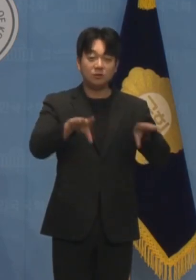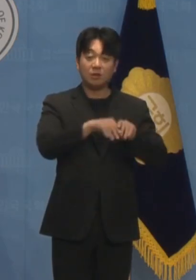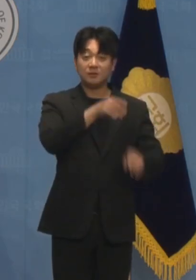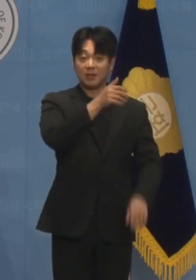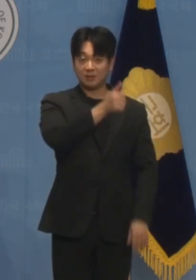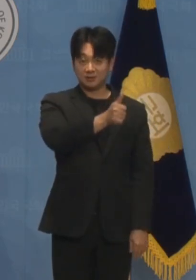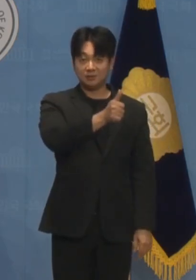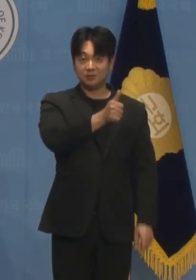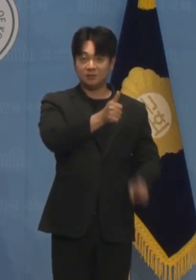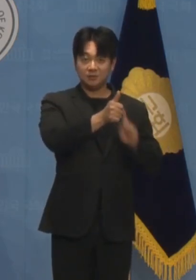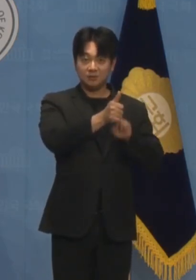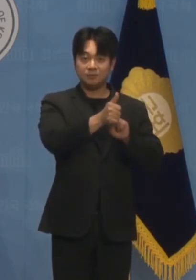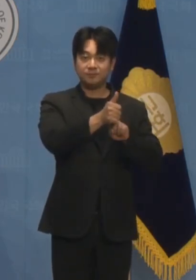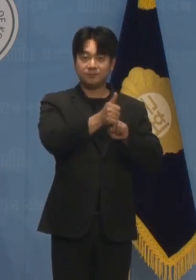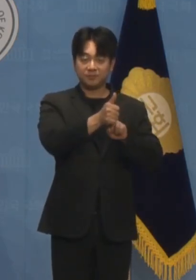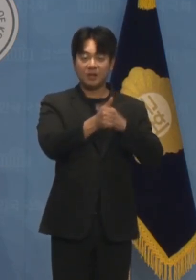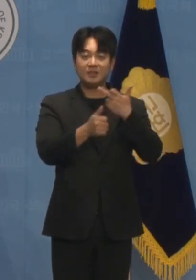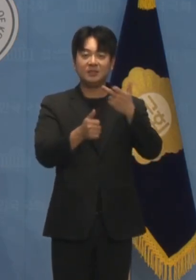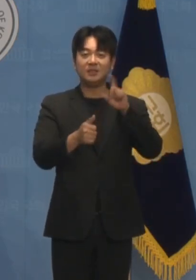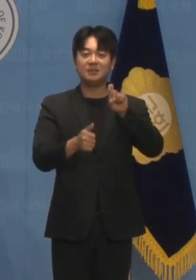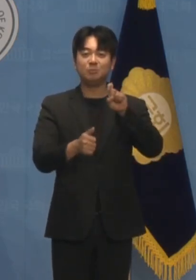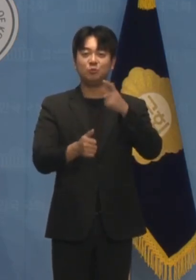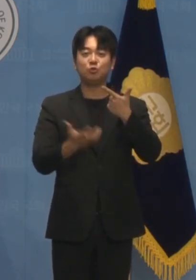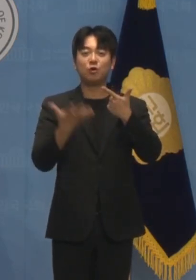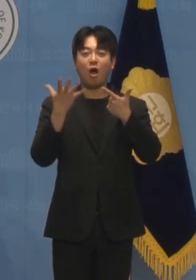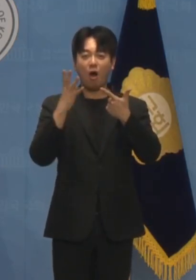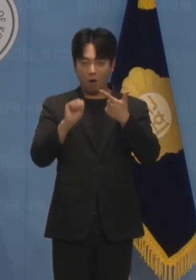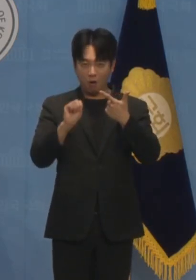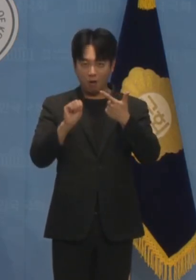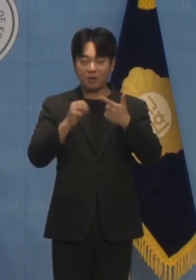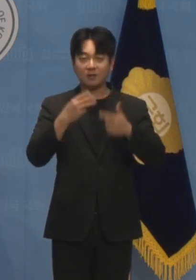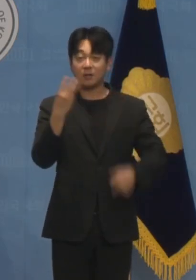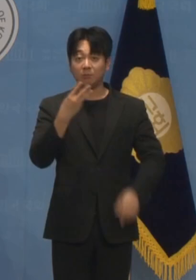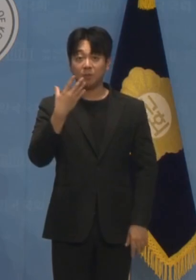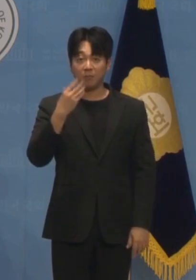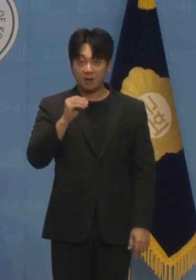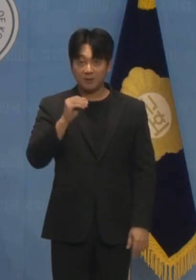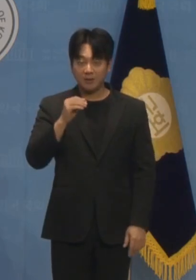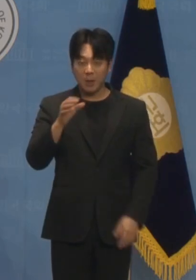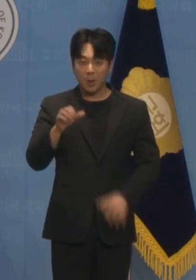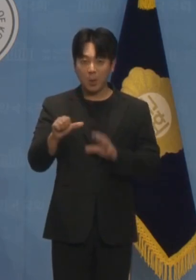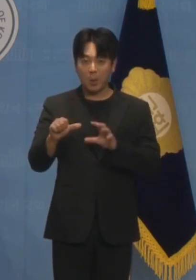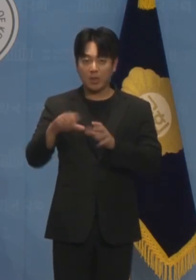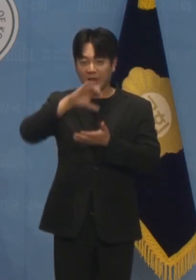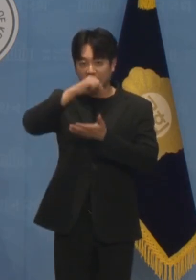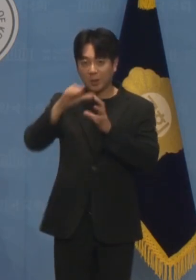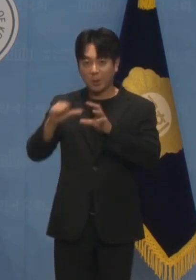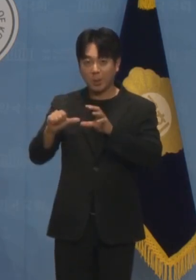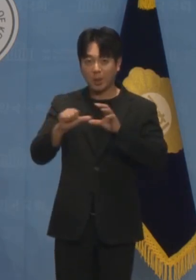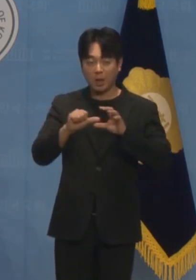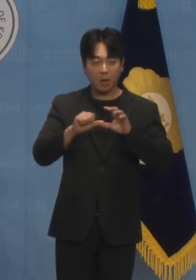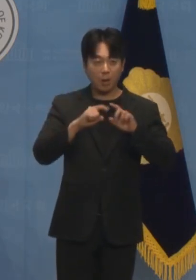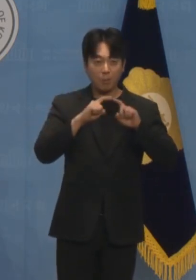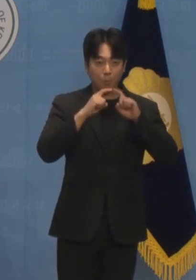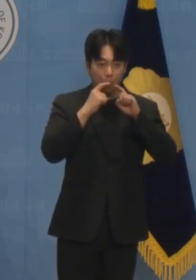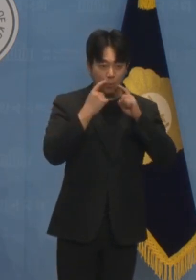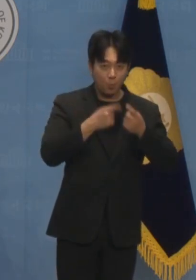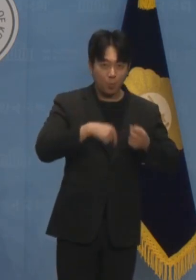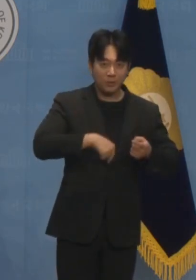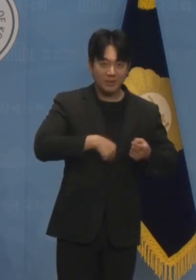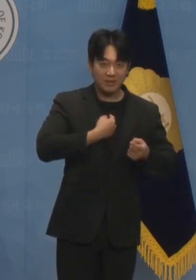법인화 기금 등 16억 3천만 원을 본인의 개인 연금에 유용했고 문체부가